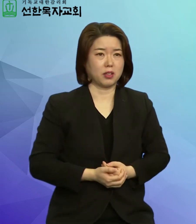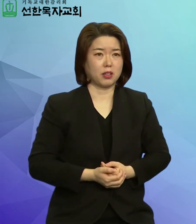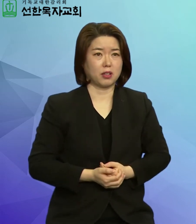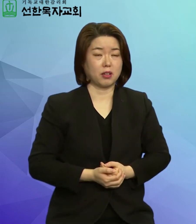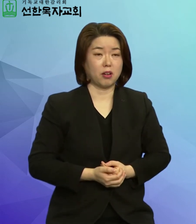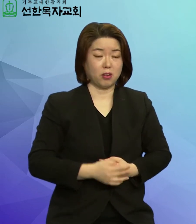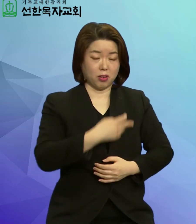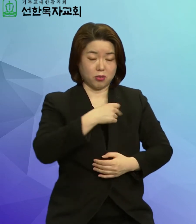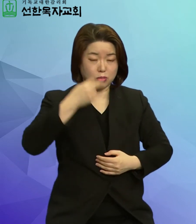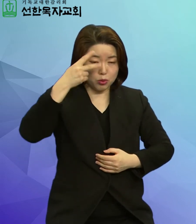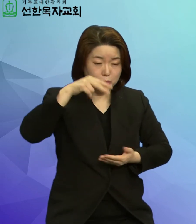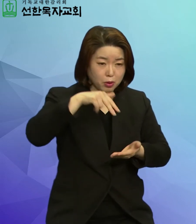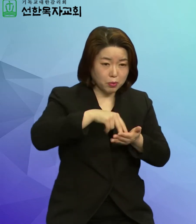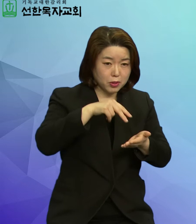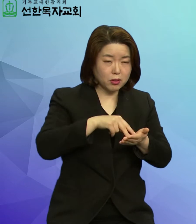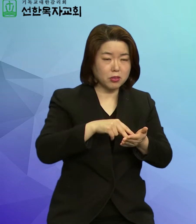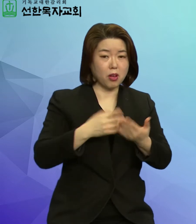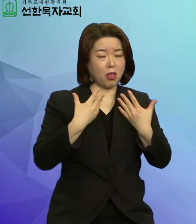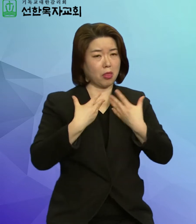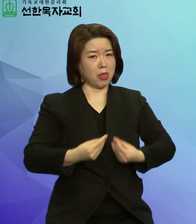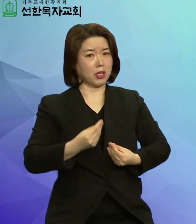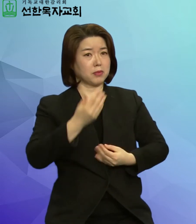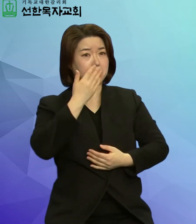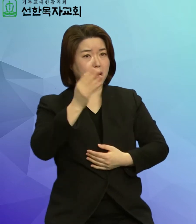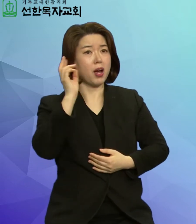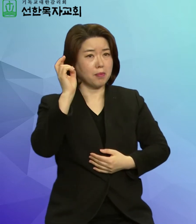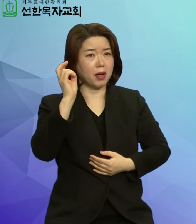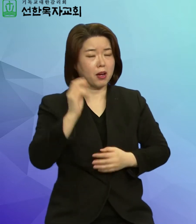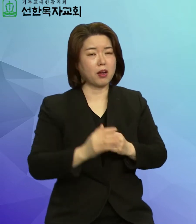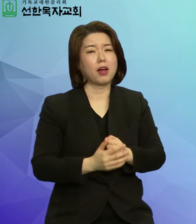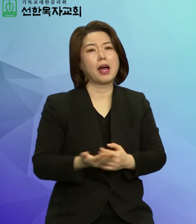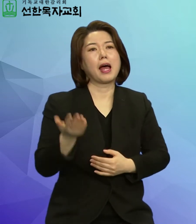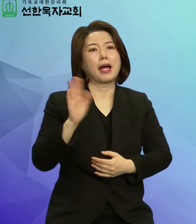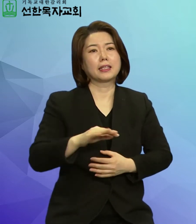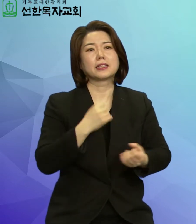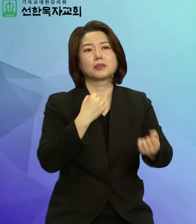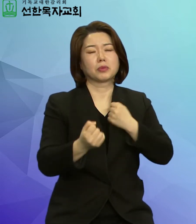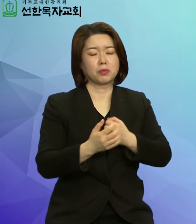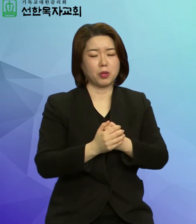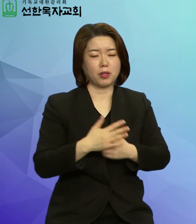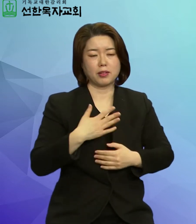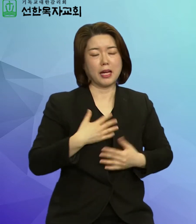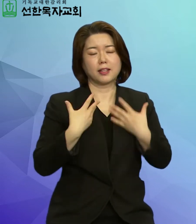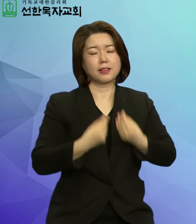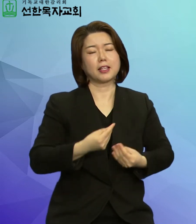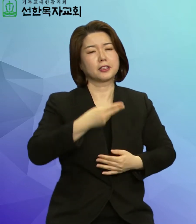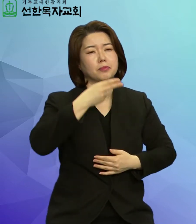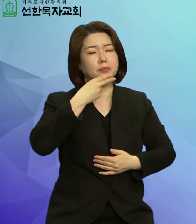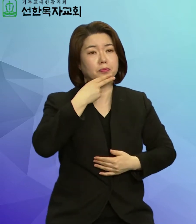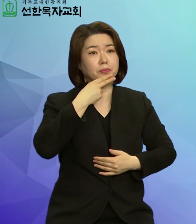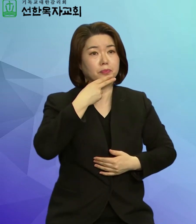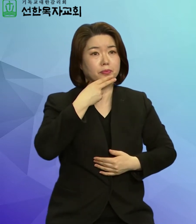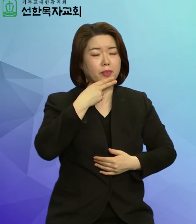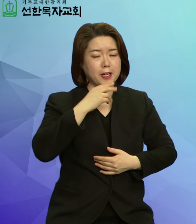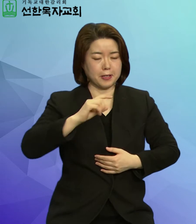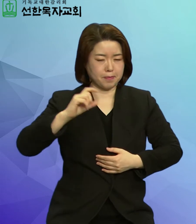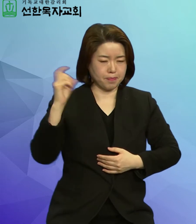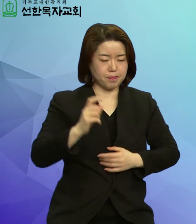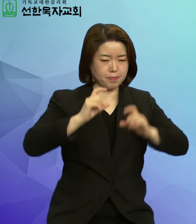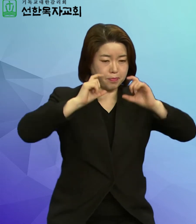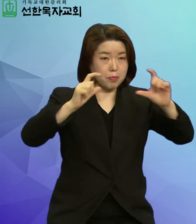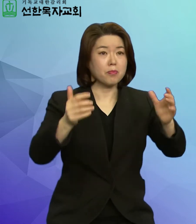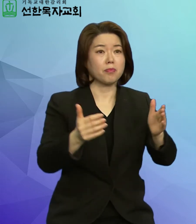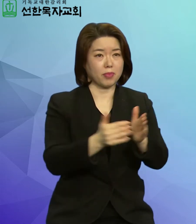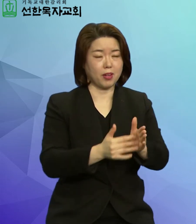있었습니다. 그러니 낙심할 만하잖아요. 그런데도 사도 바울은 나는 낙심하지 않습니다 라고